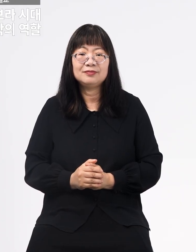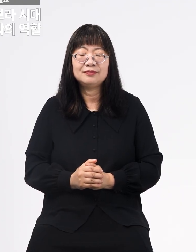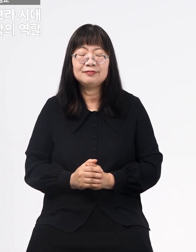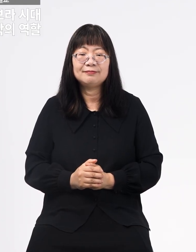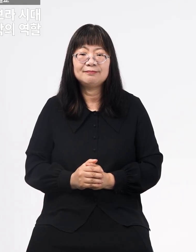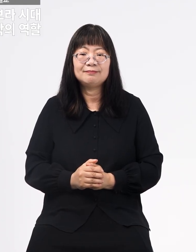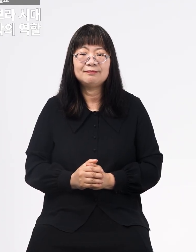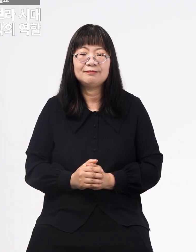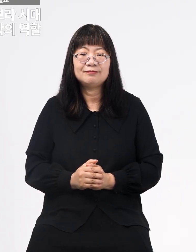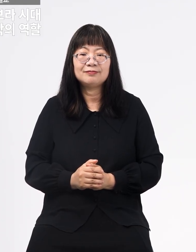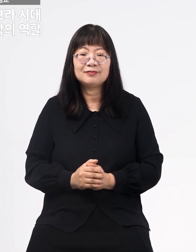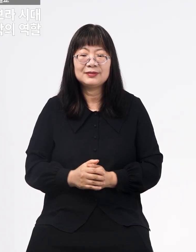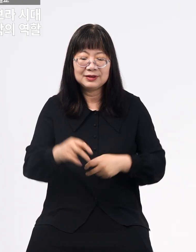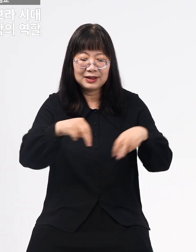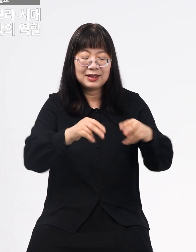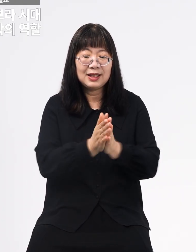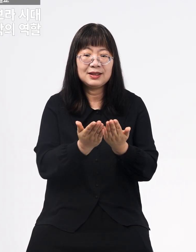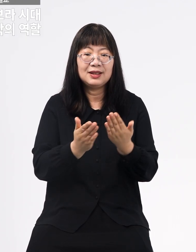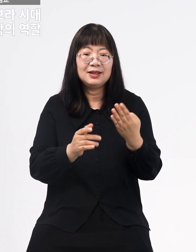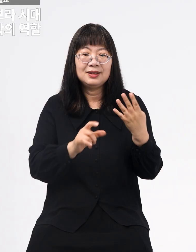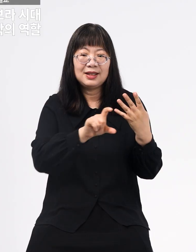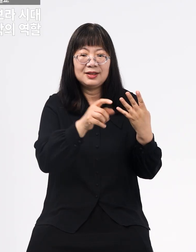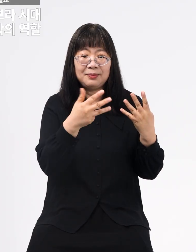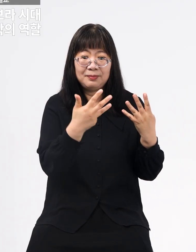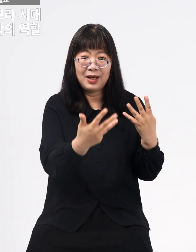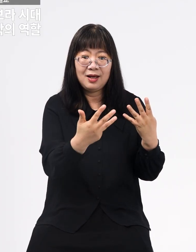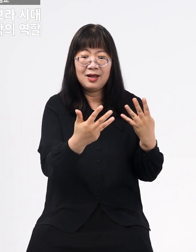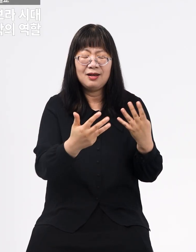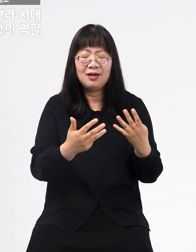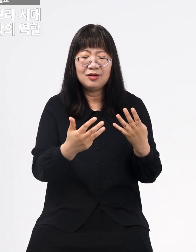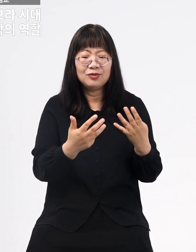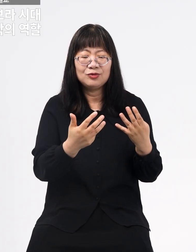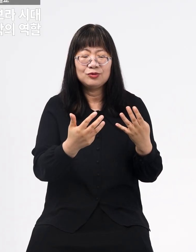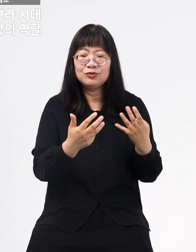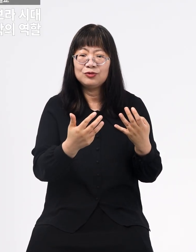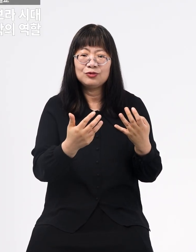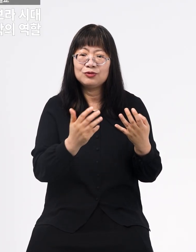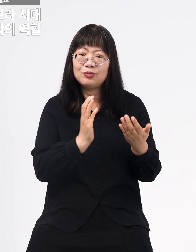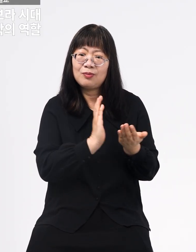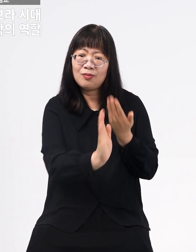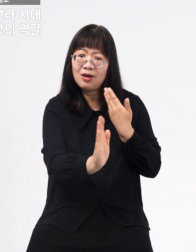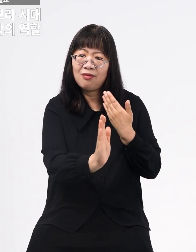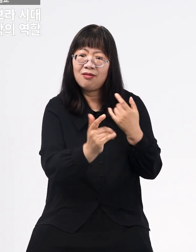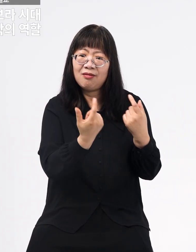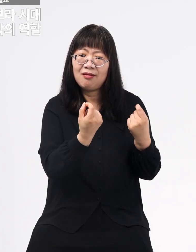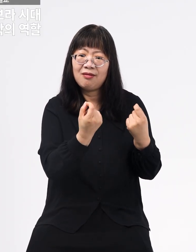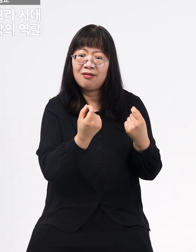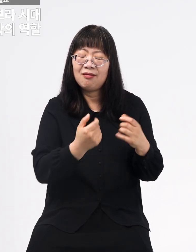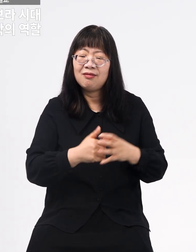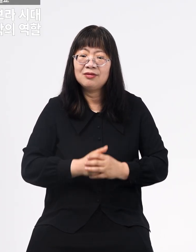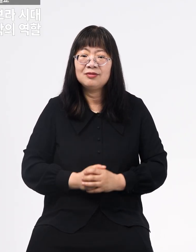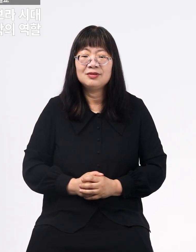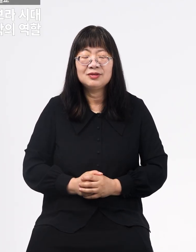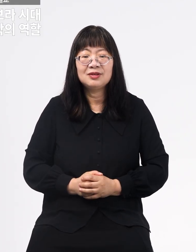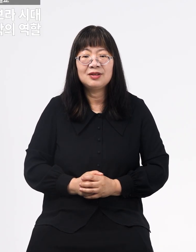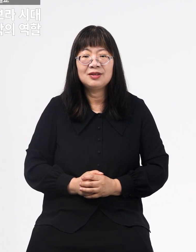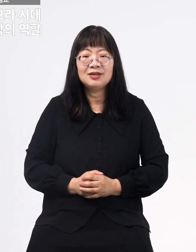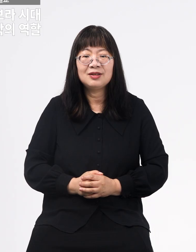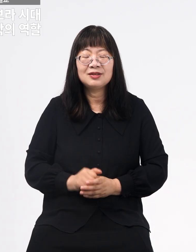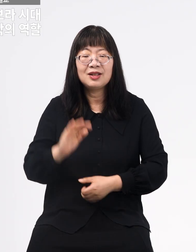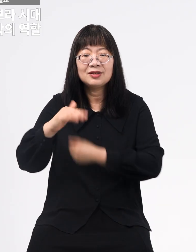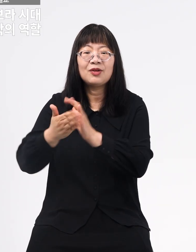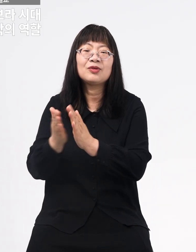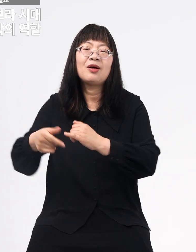그러면 사사기 4장 8절하고 앞뒤가 맞아요, 안 맞아요? 안 맞죠. 이게 성경의